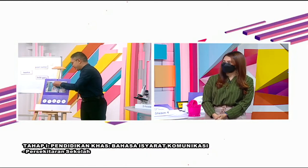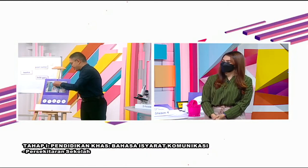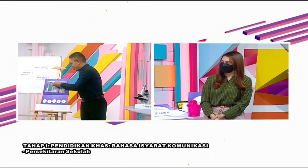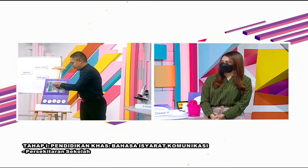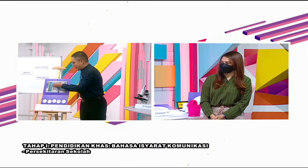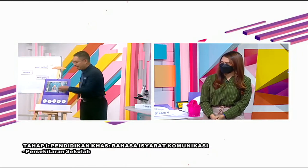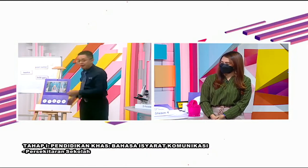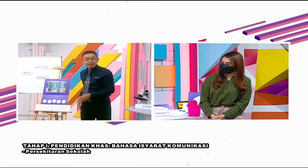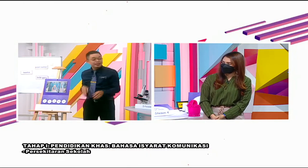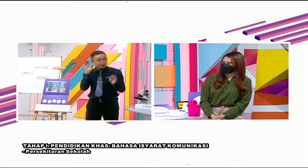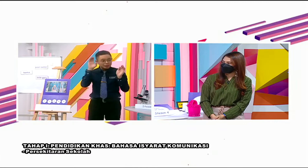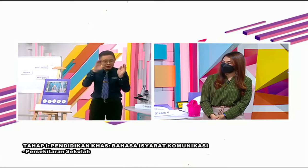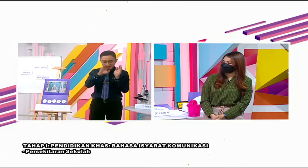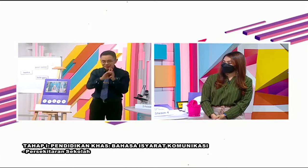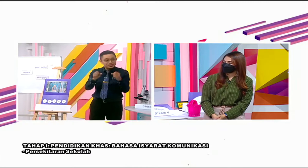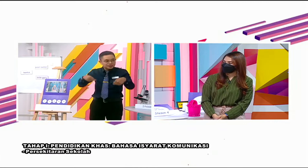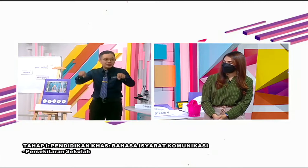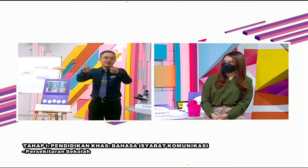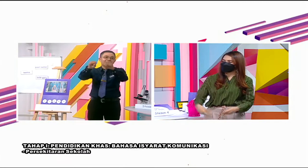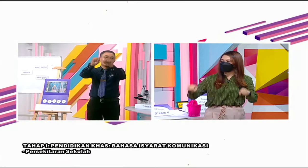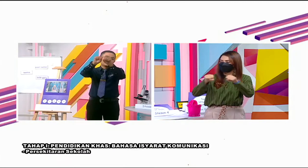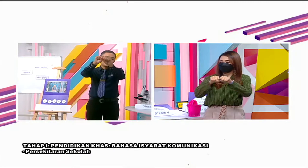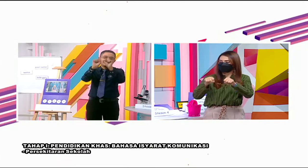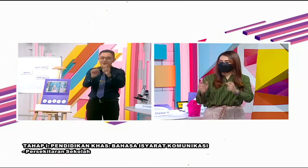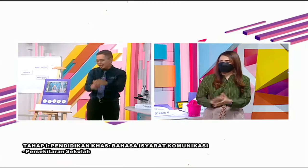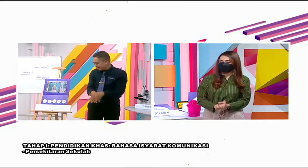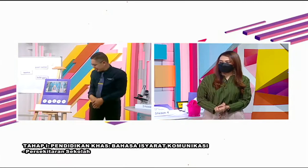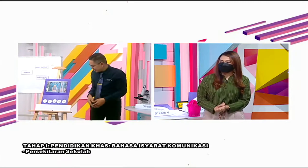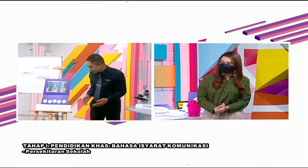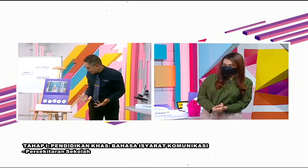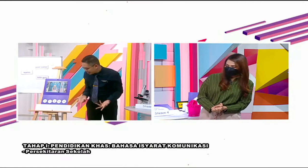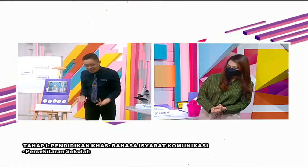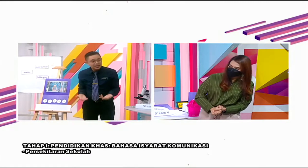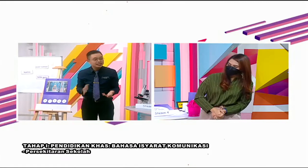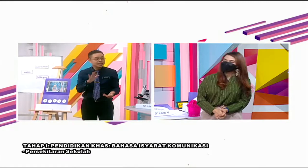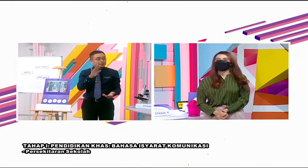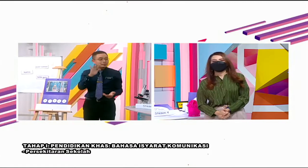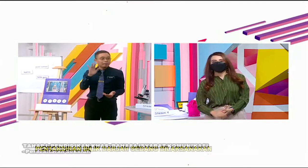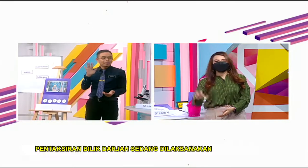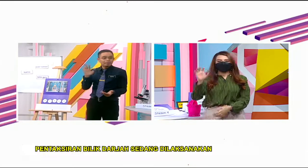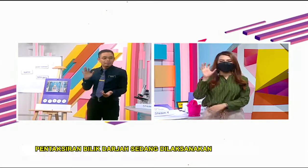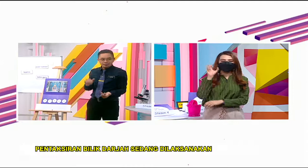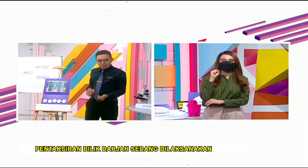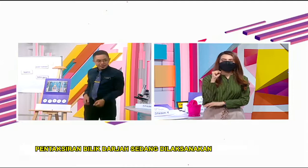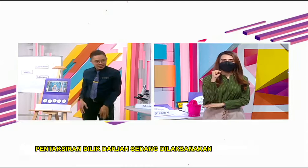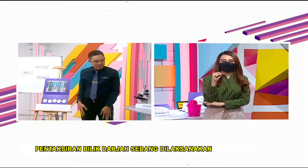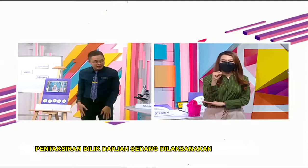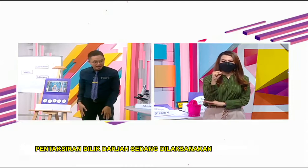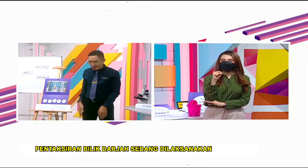Okey. Alright. Ini gambar surau. Surau. Alright. Ejaan dia. Ejaan dia? Okey, saya cuba. Okey.